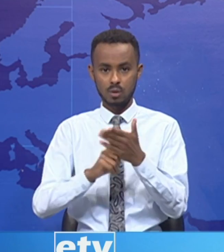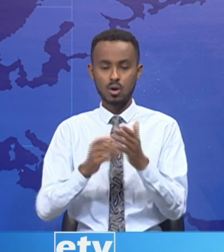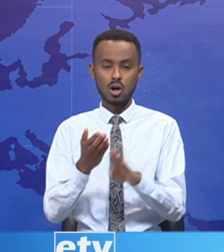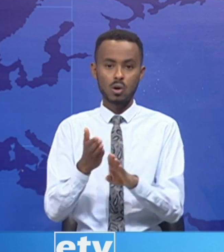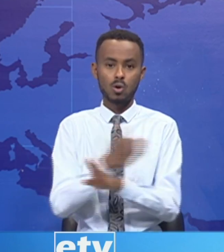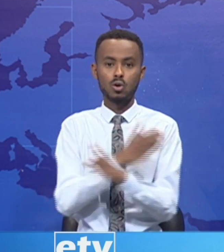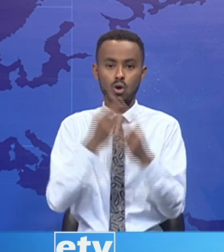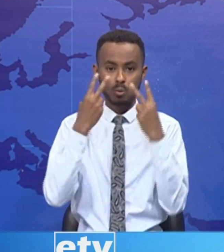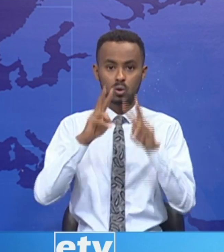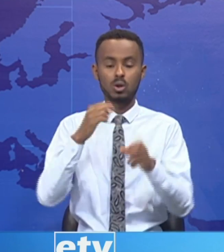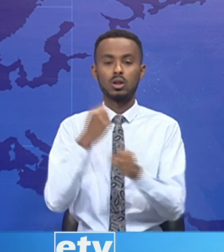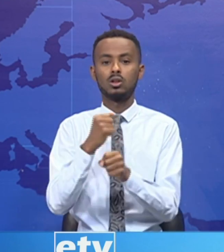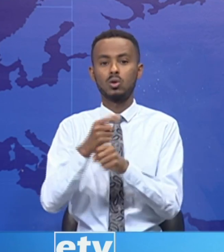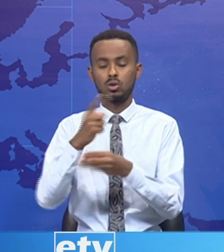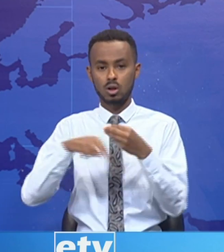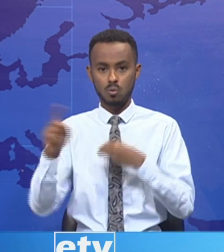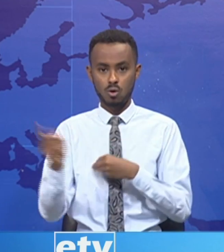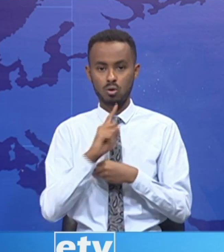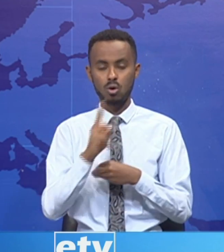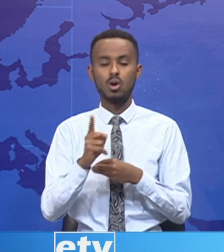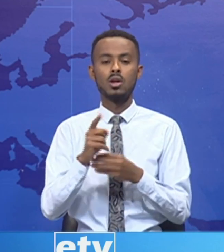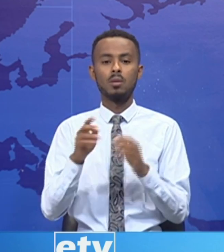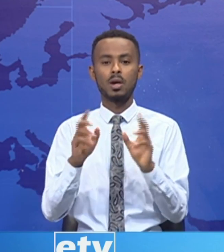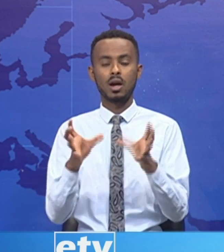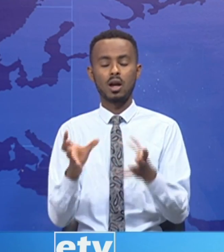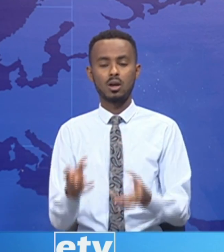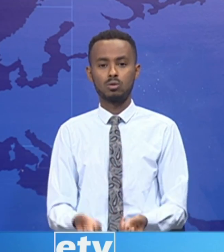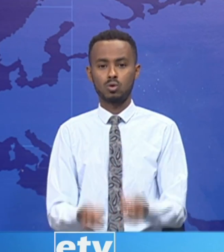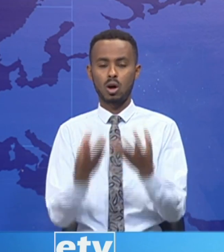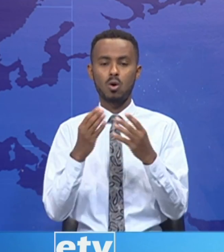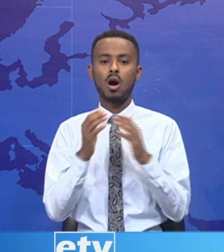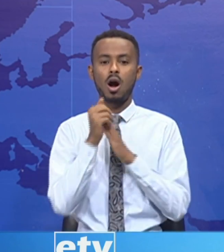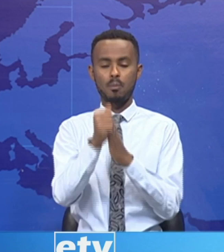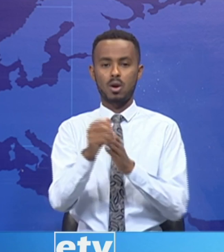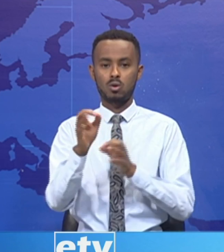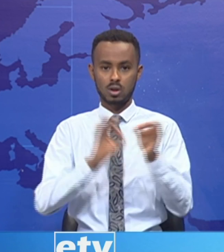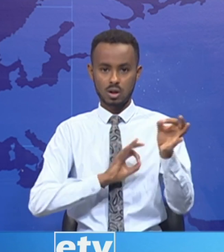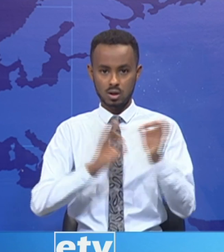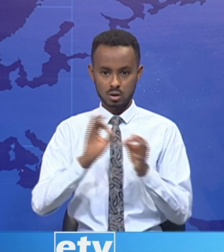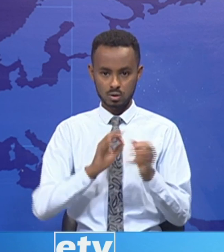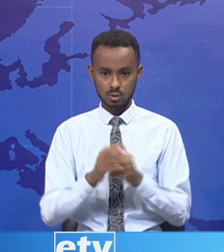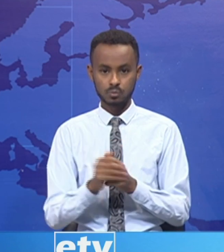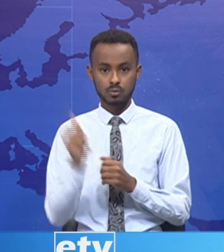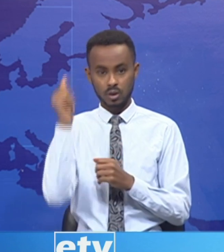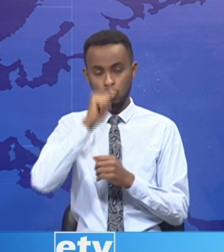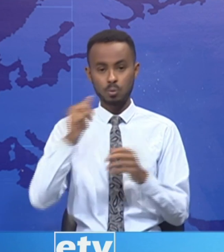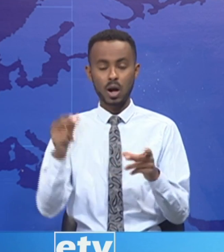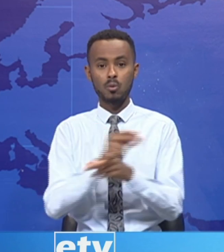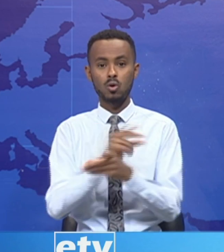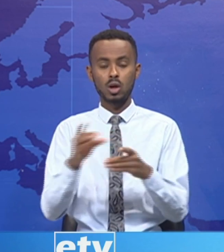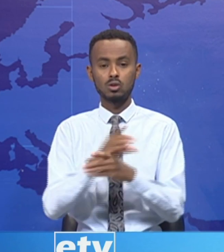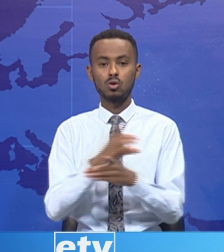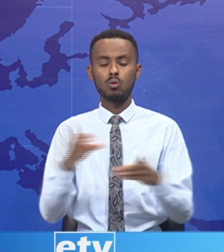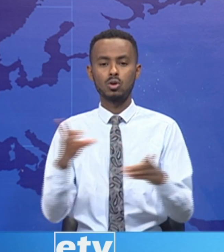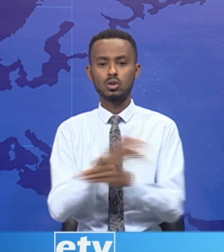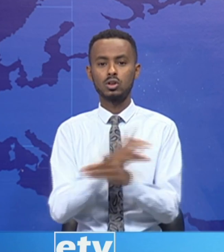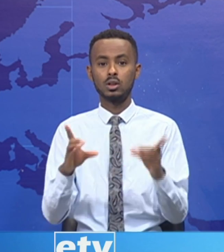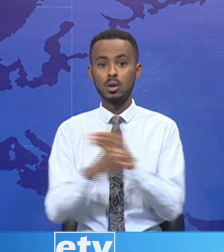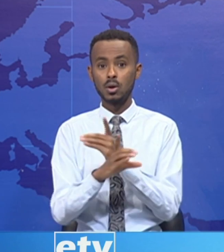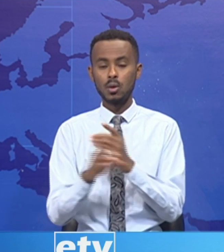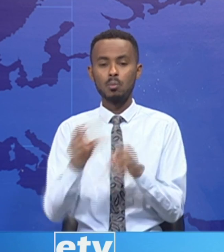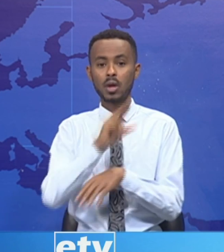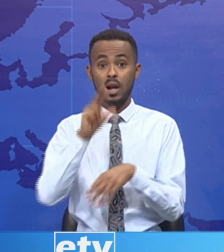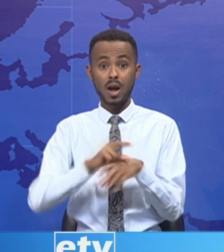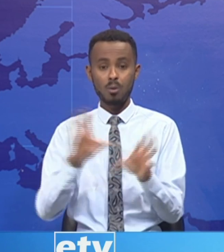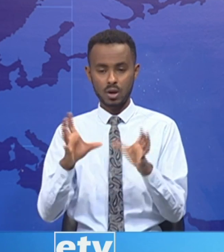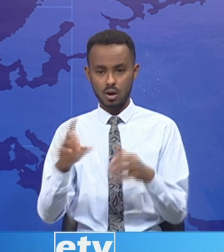ከወዲሁ በትኩረት እየሰሩ ስለመሆኑም ነው የመገናኛ ብዙሃኑ አመራሮች የገለጹት። የኢትዮጵያ ብሮድካስቲንግ ኮርፖሬሽን ብሔራዊ ሚዲያም